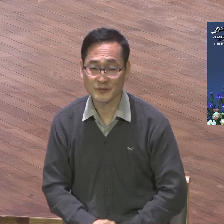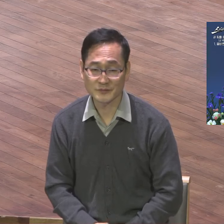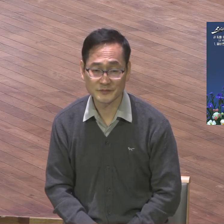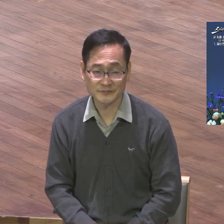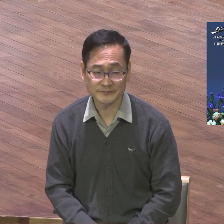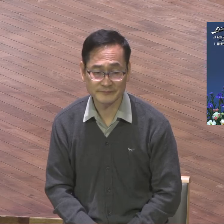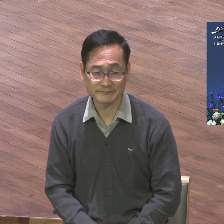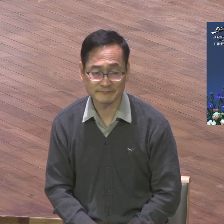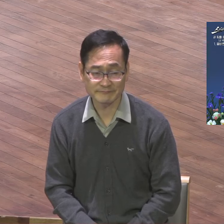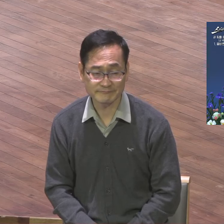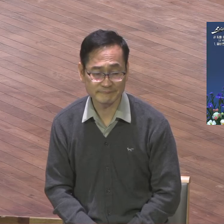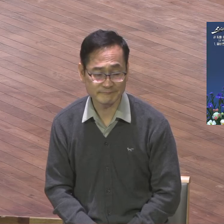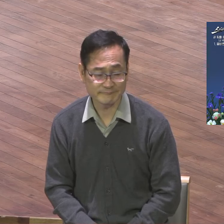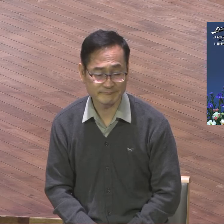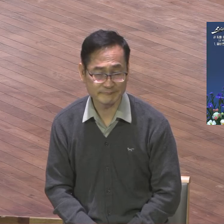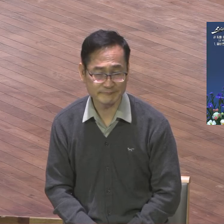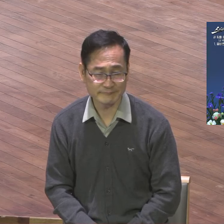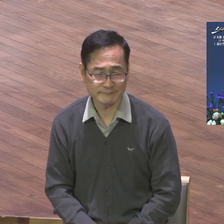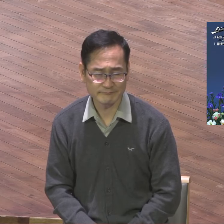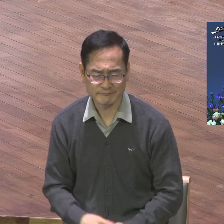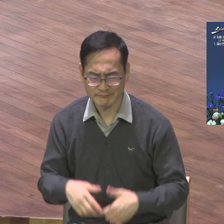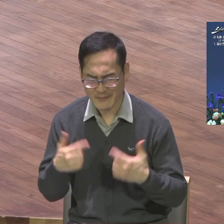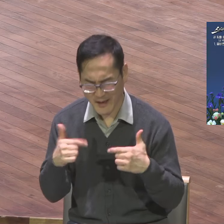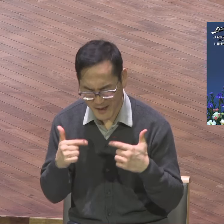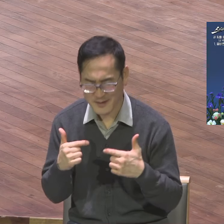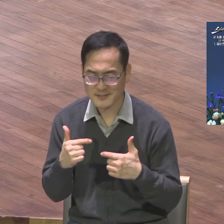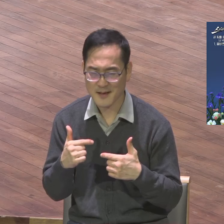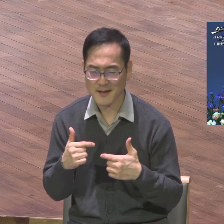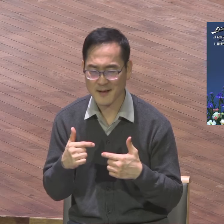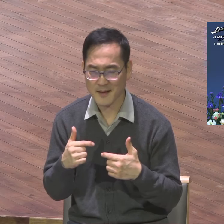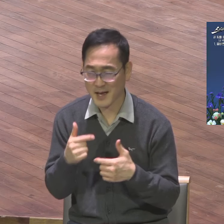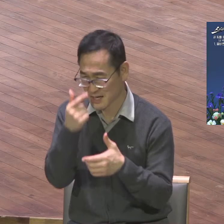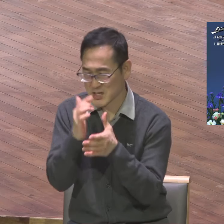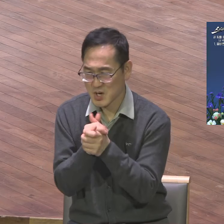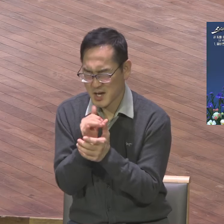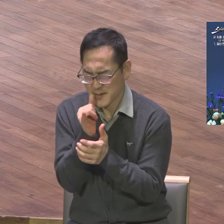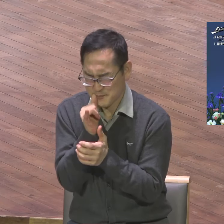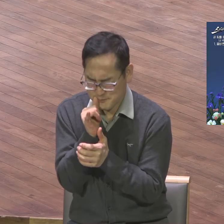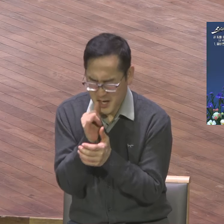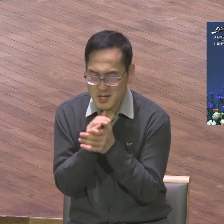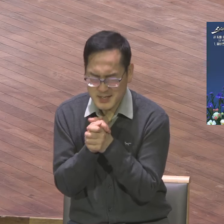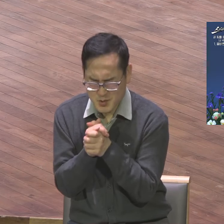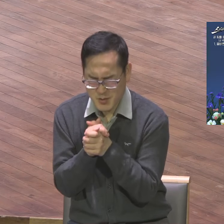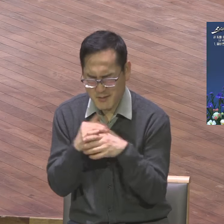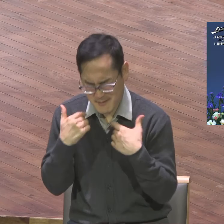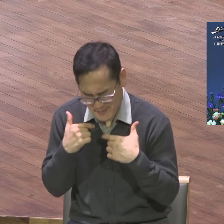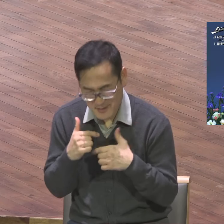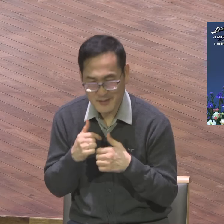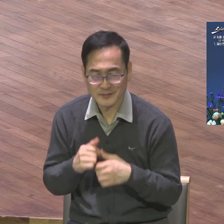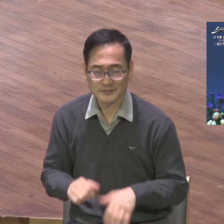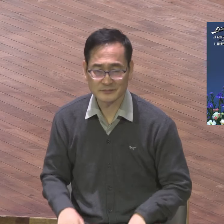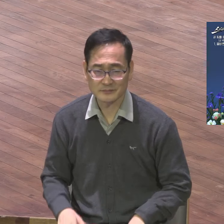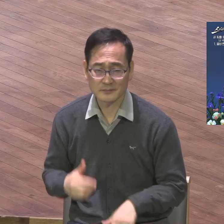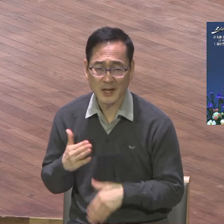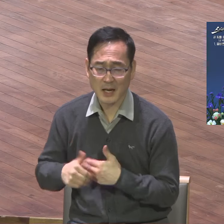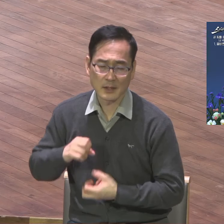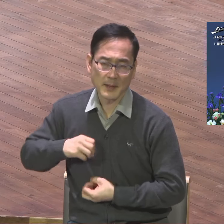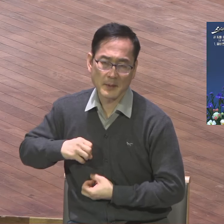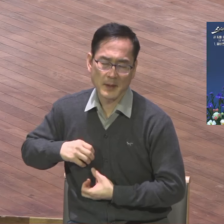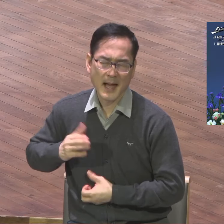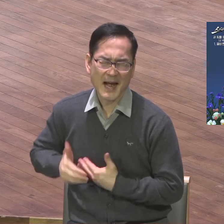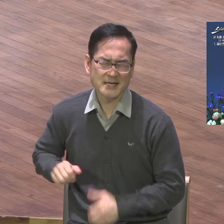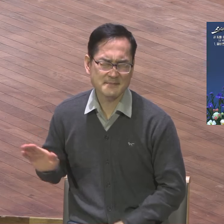24 하나님 앞에 무시로 정시로 하나님 앞에 기도하지요. 대화하면서 기도하고